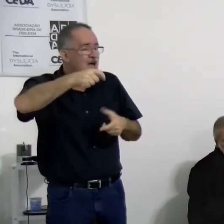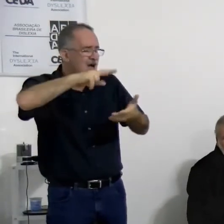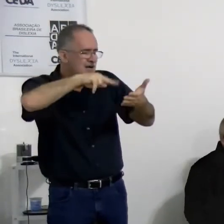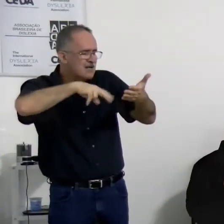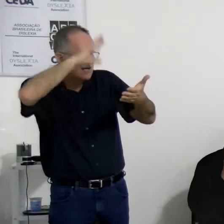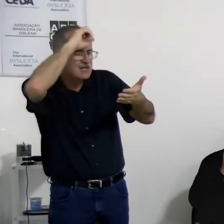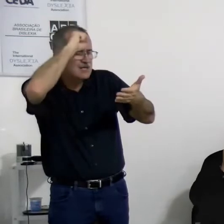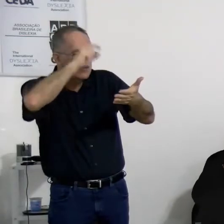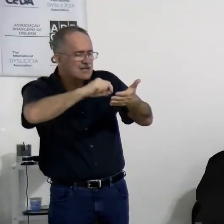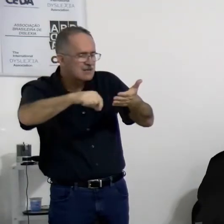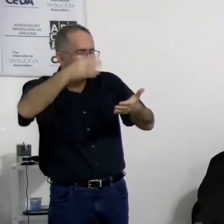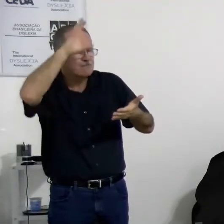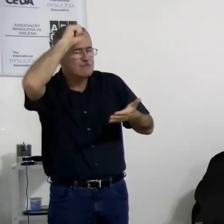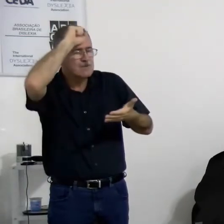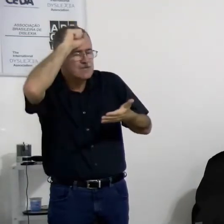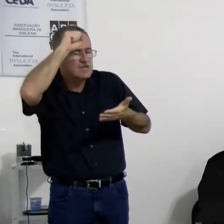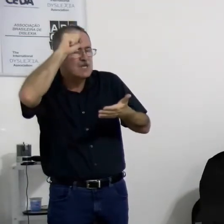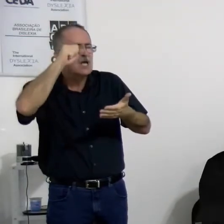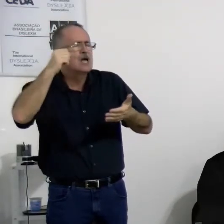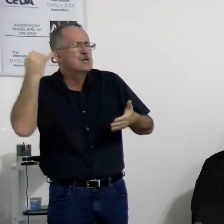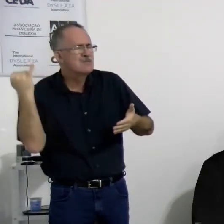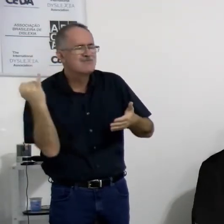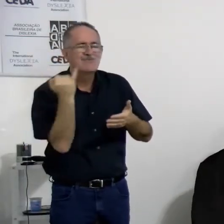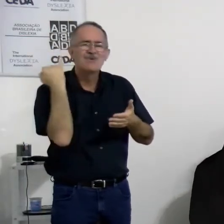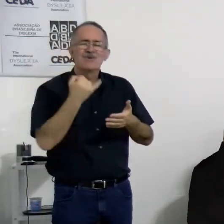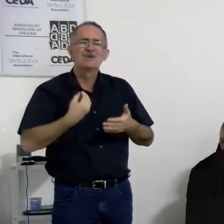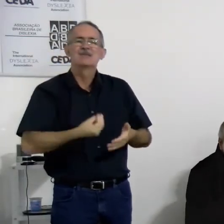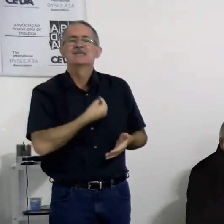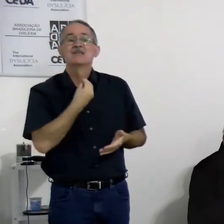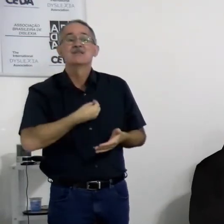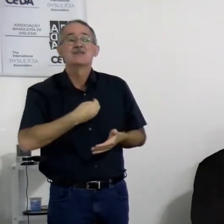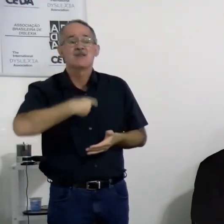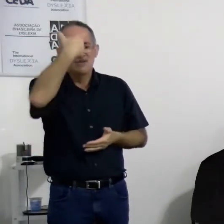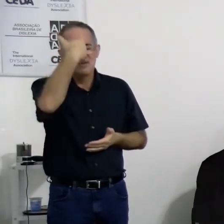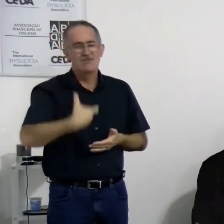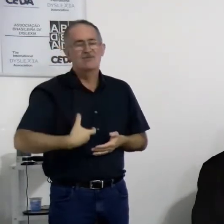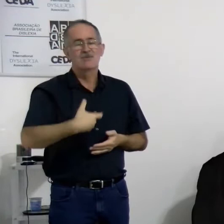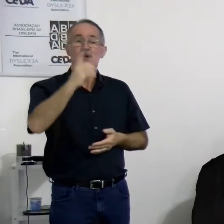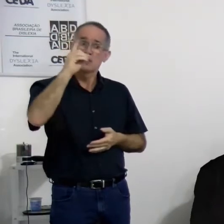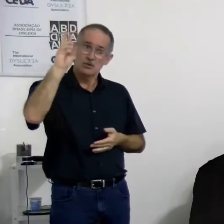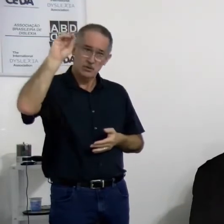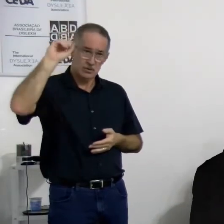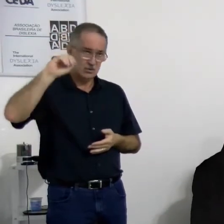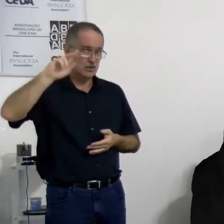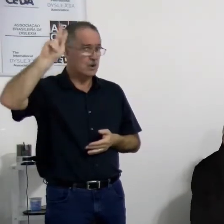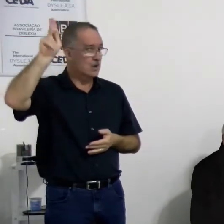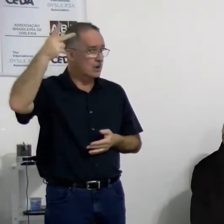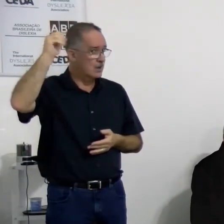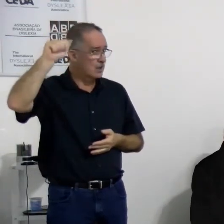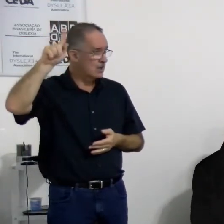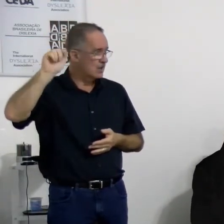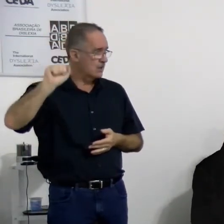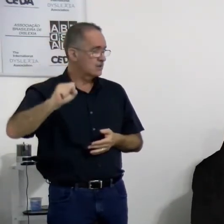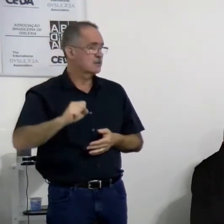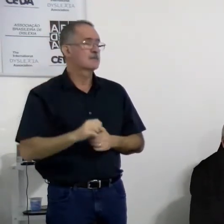das pessoas teve um impacto muito grande sobre a personalidade do professor Haynes. So now